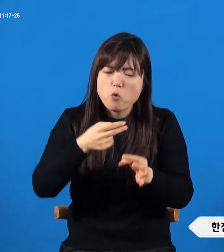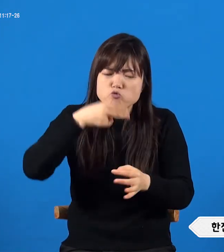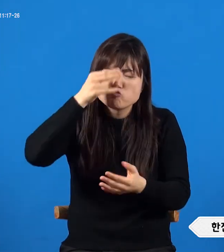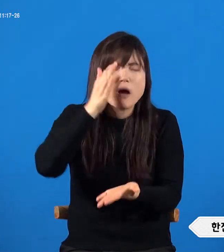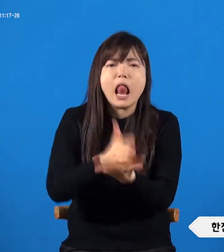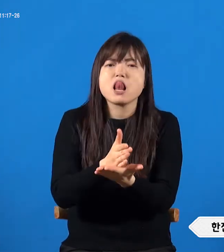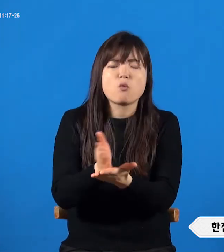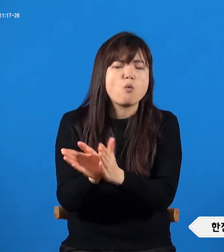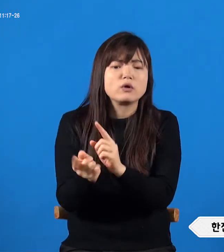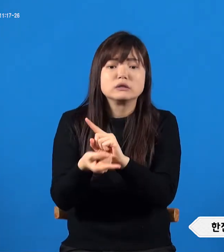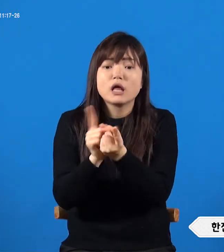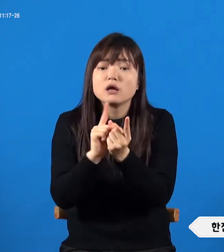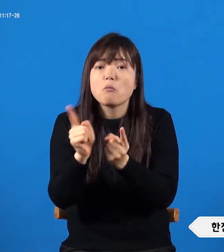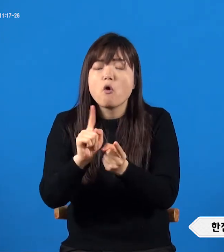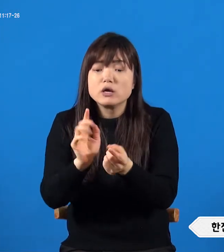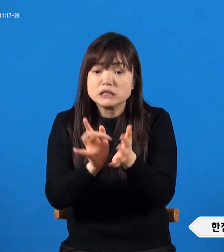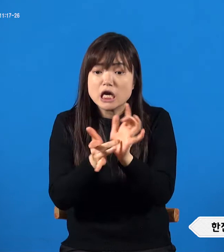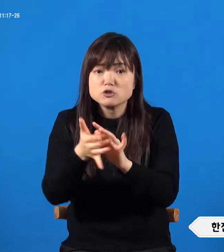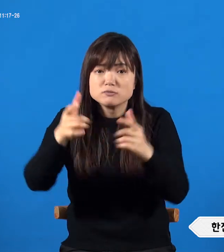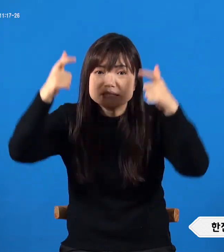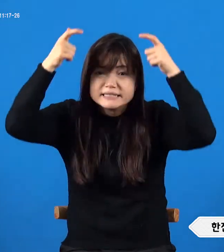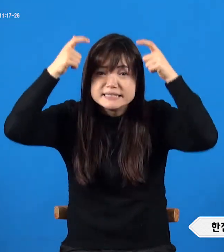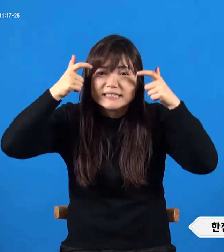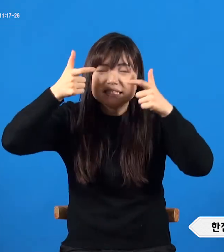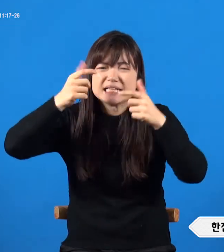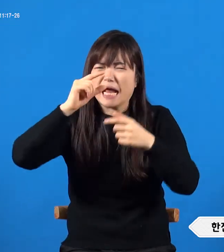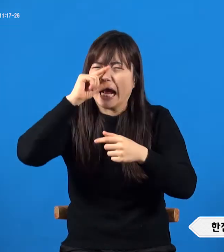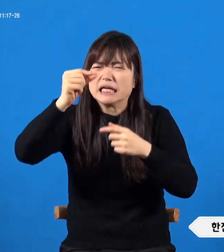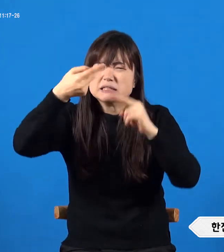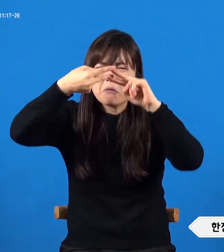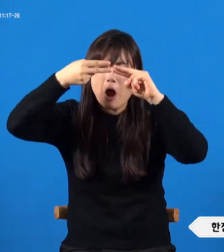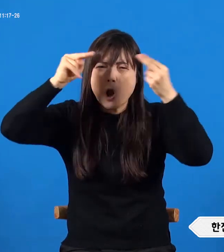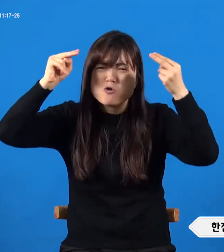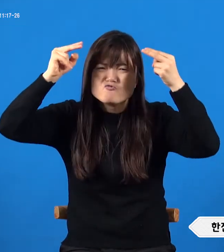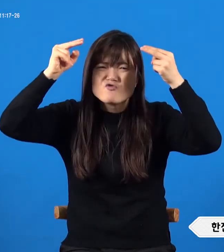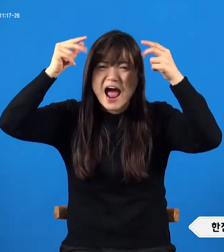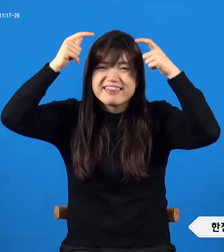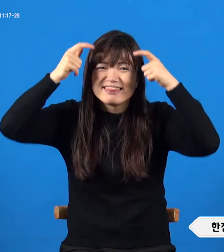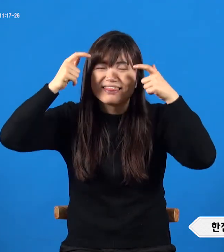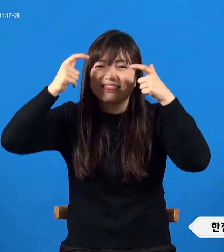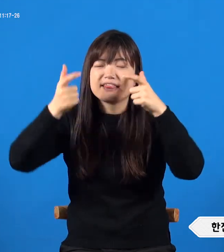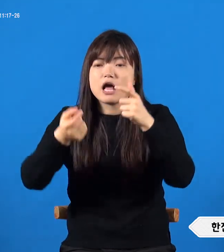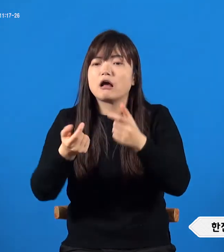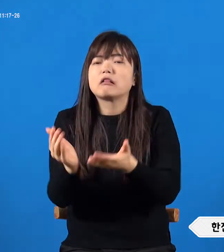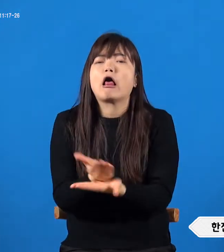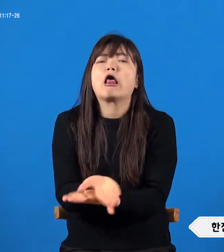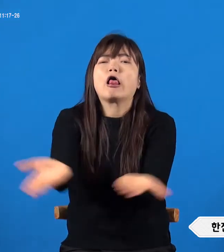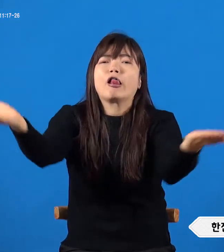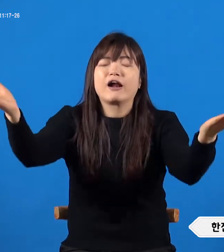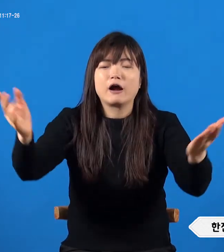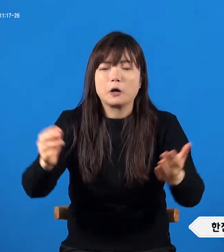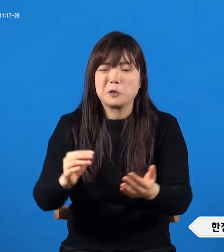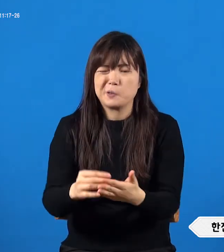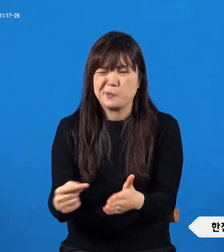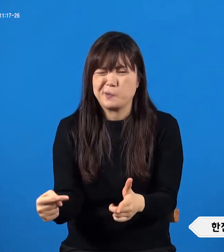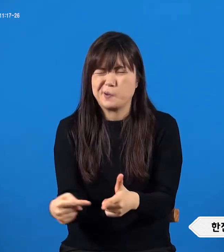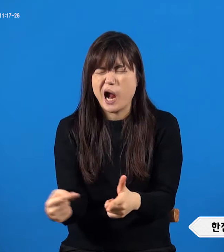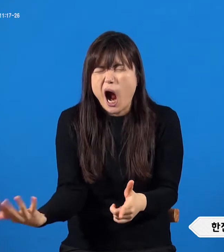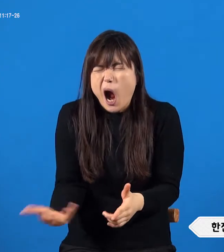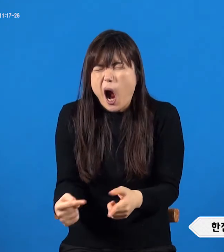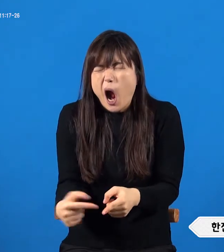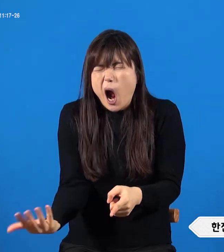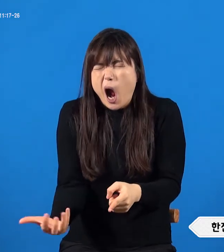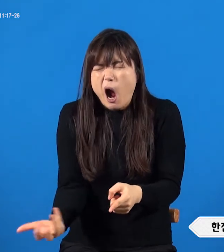포도주를 나눠줄 것이 아니라 예수님 머리에 쓰셨던 가시관, 그 가시 토막을 하나씩 나눠줘야 됩니다. 그래서 꼭꼭